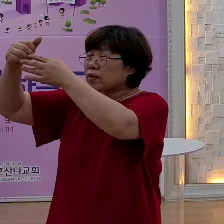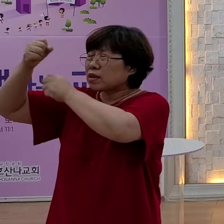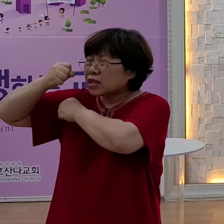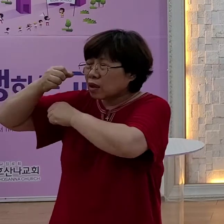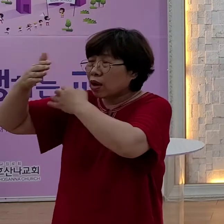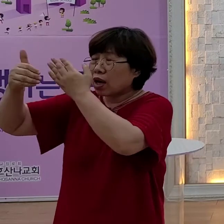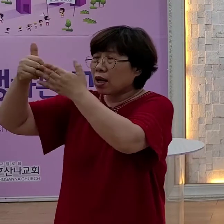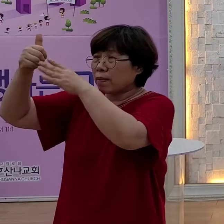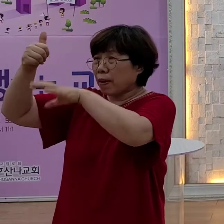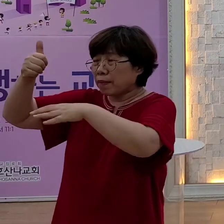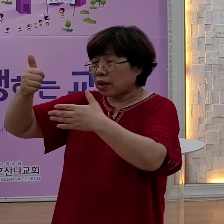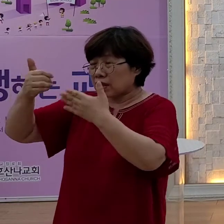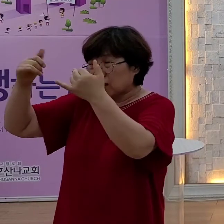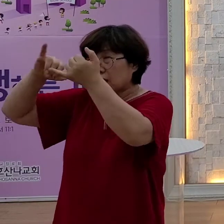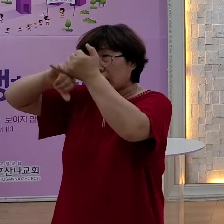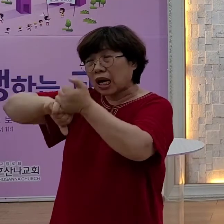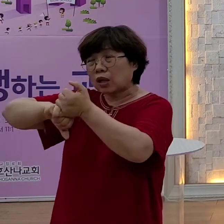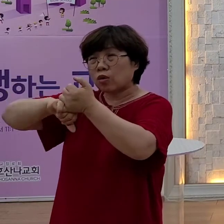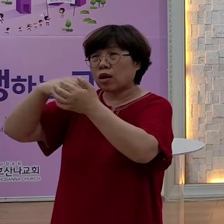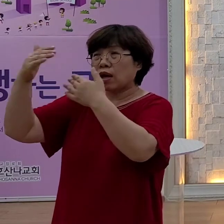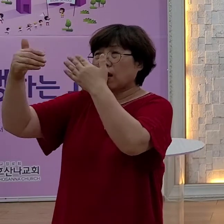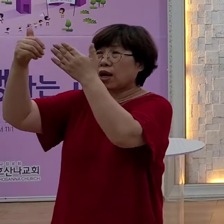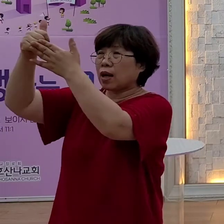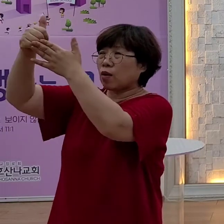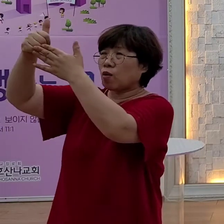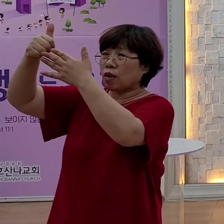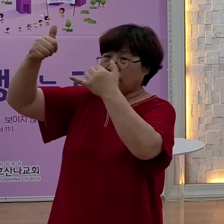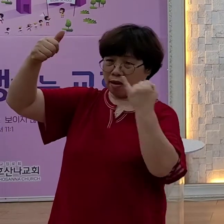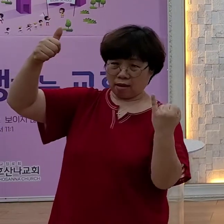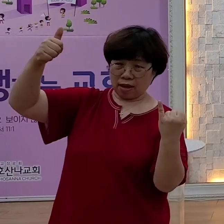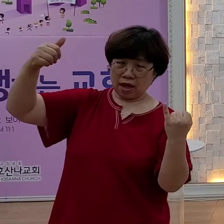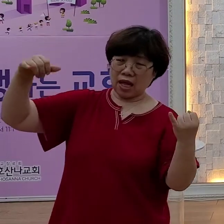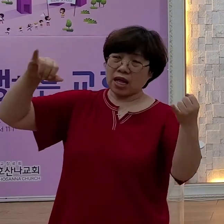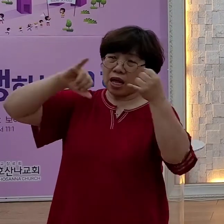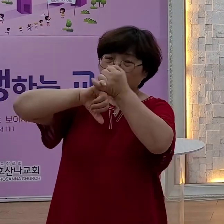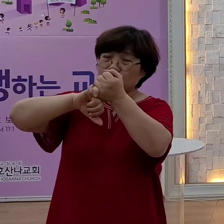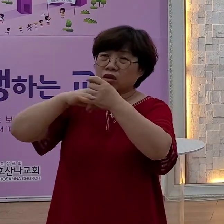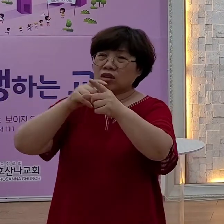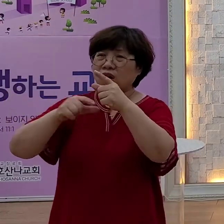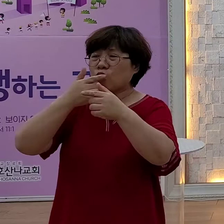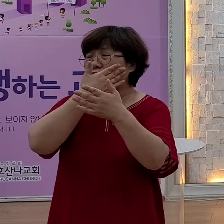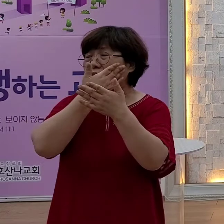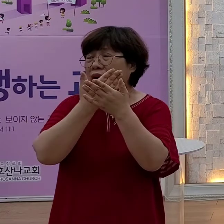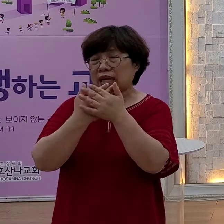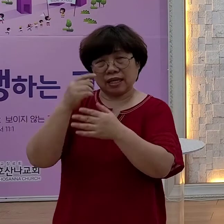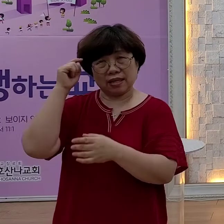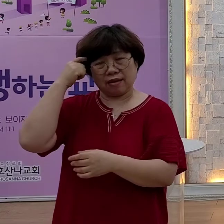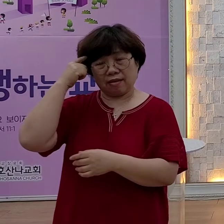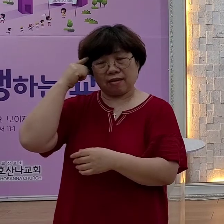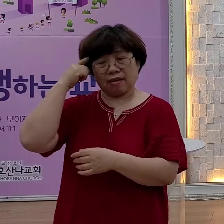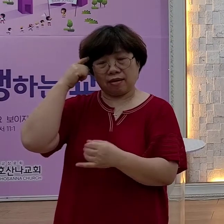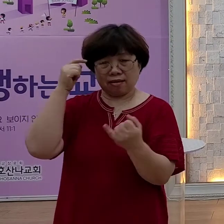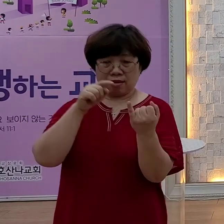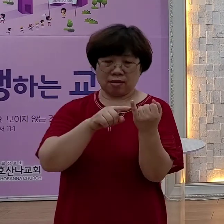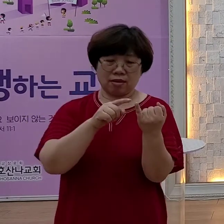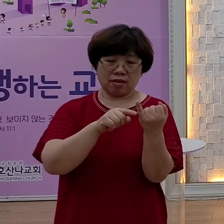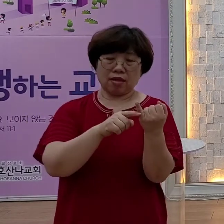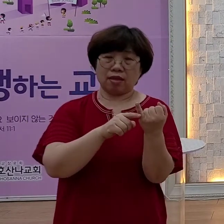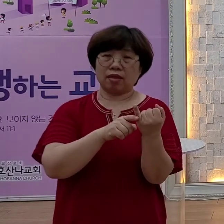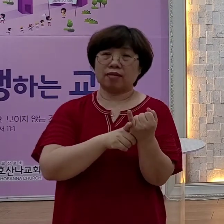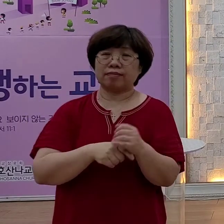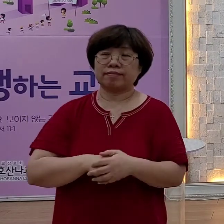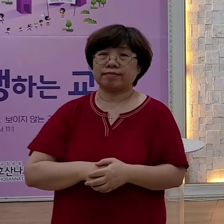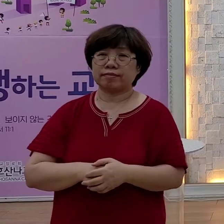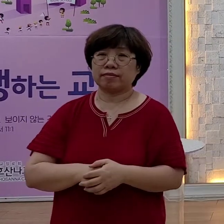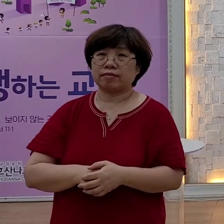약속했던 그 서원을, 하나님과의 약속을 더 귀하게 여겼다라는 것입니다. 그 결과